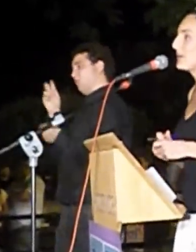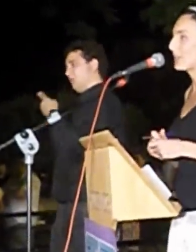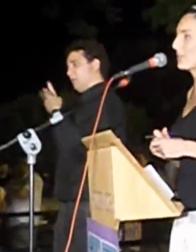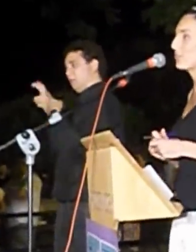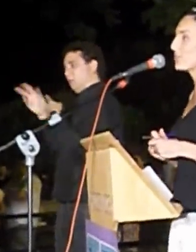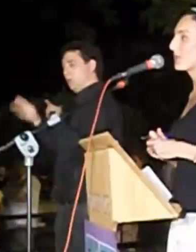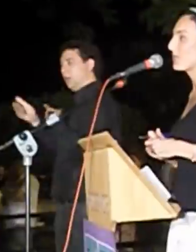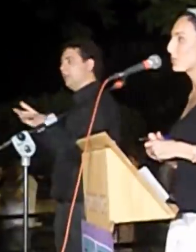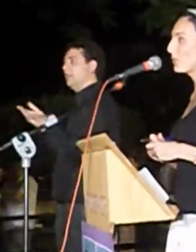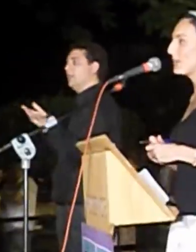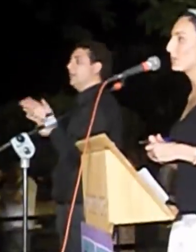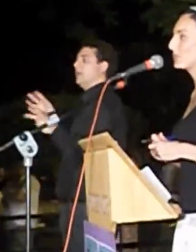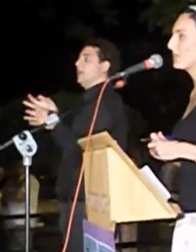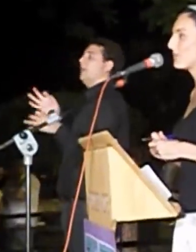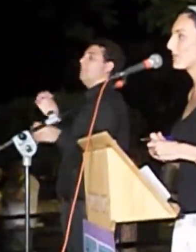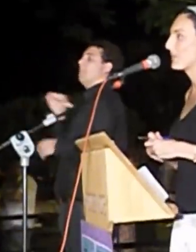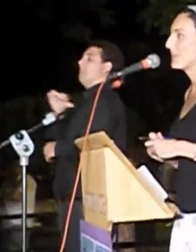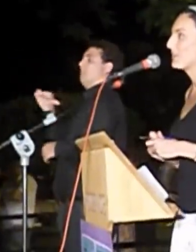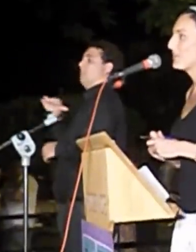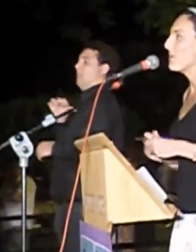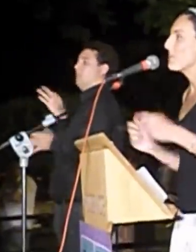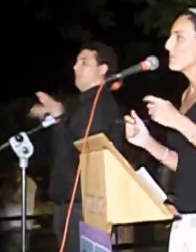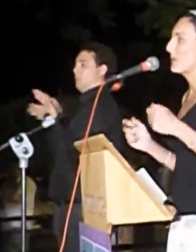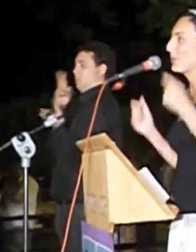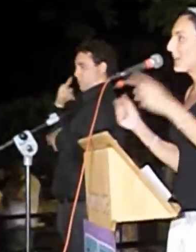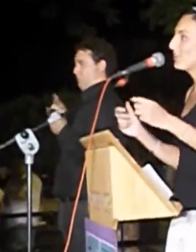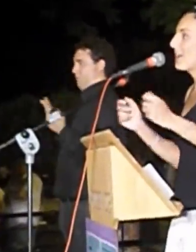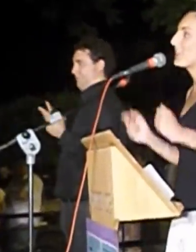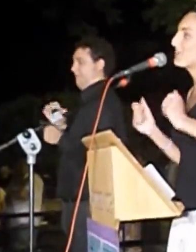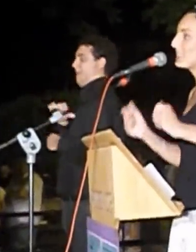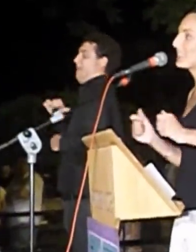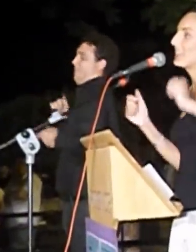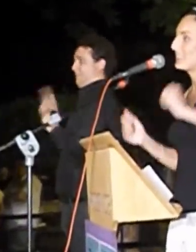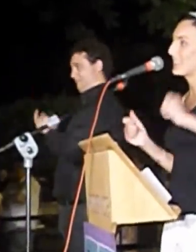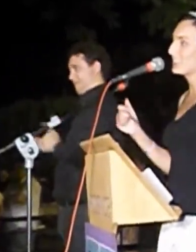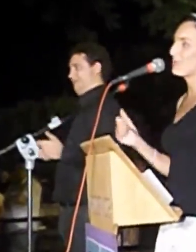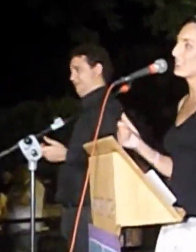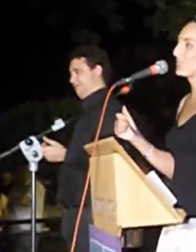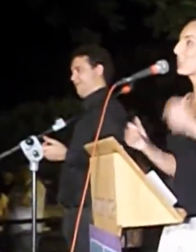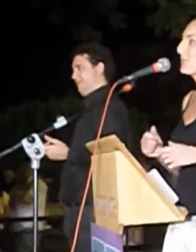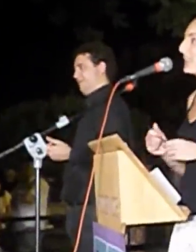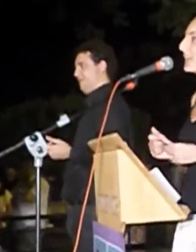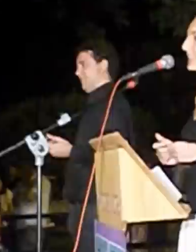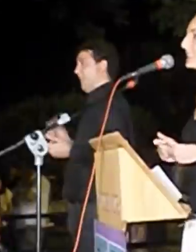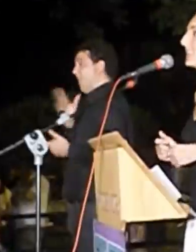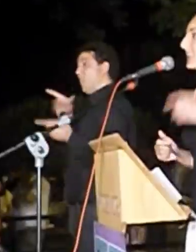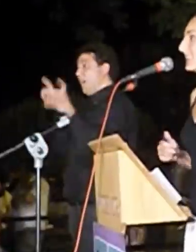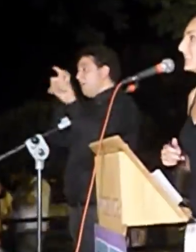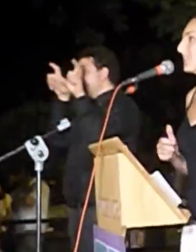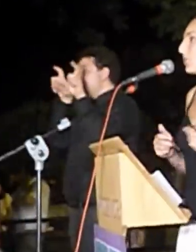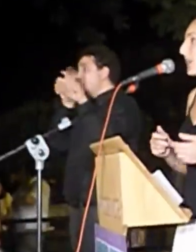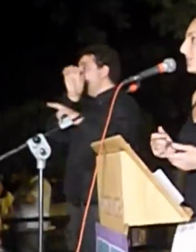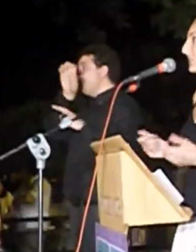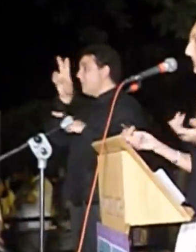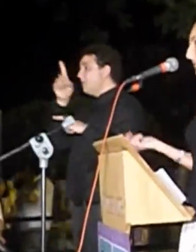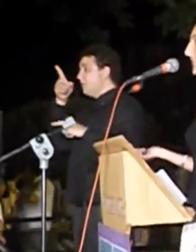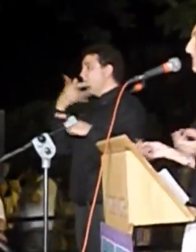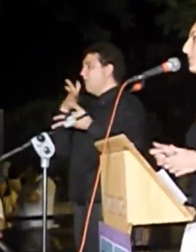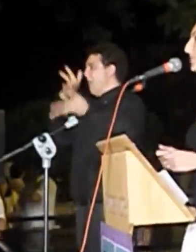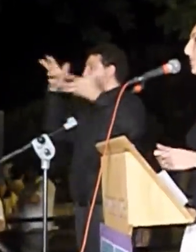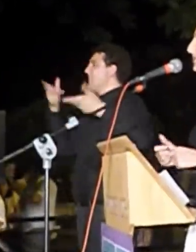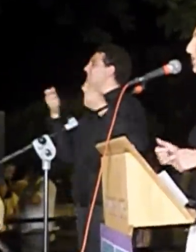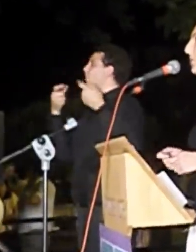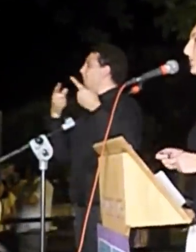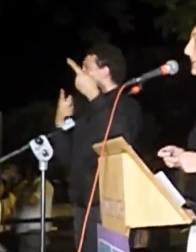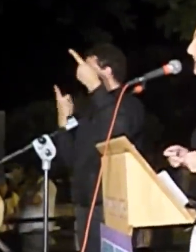a la privatización de los servicios públicos pero claro ahora también Serán las grandes empresas norteamericanas las grandes aseguradoras que todos